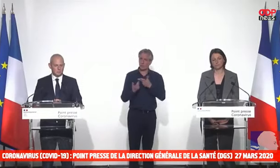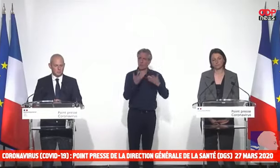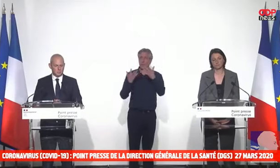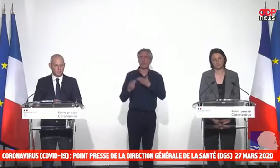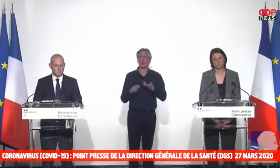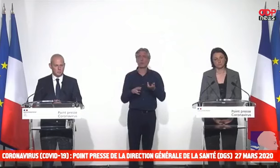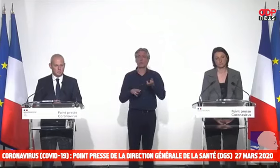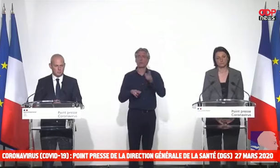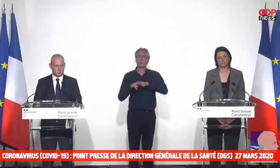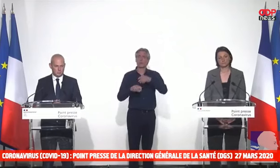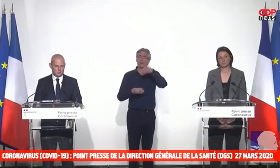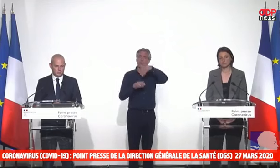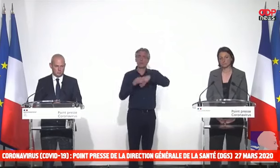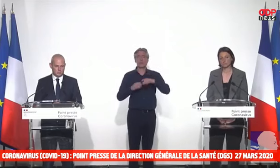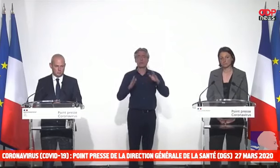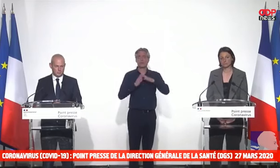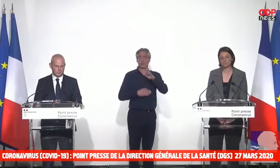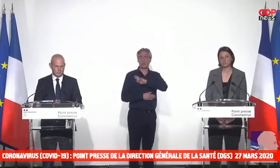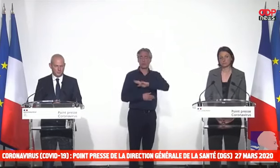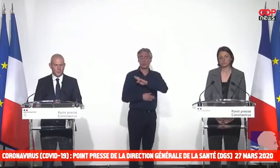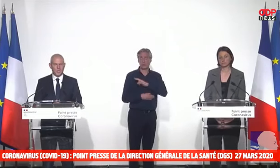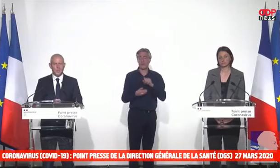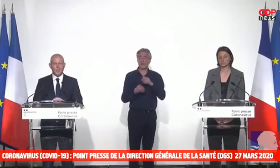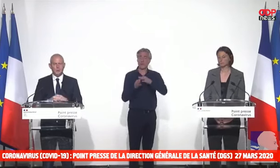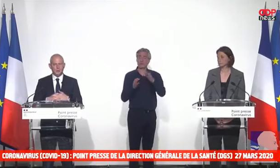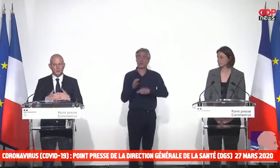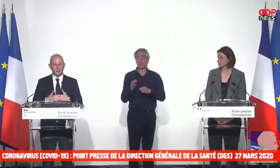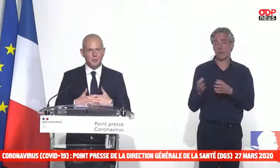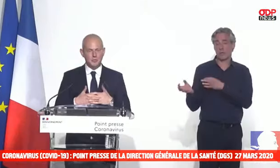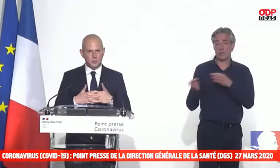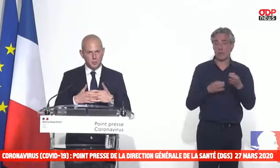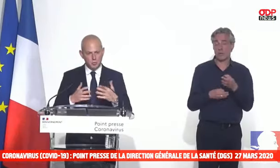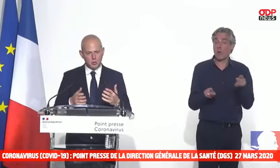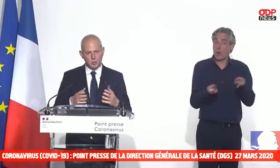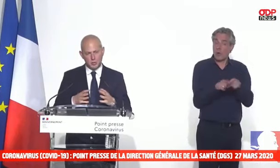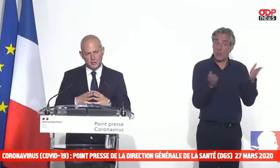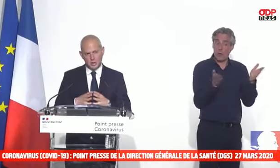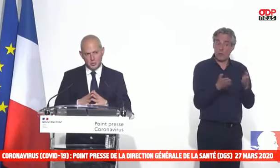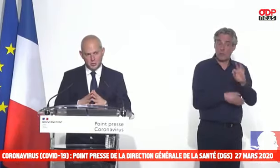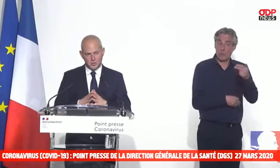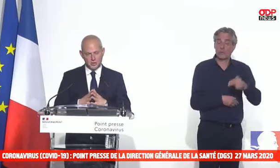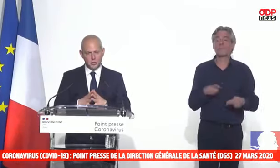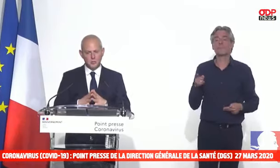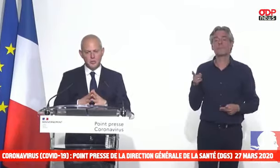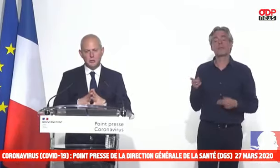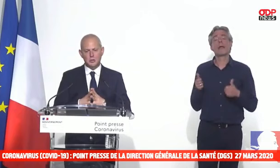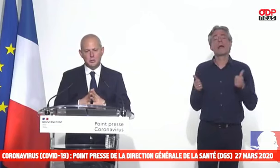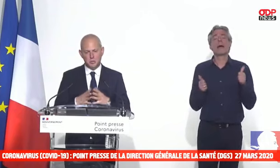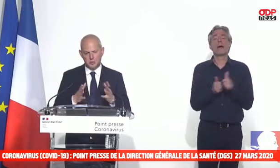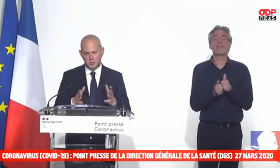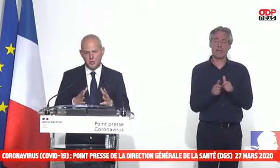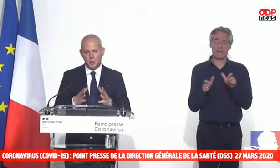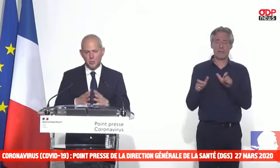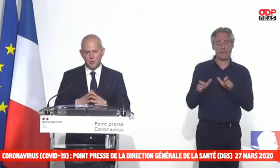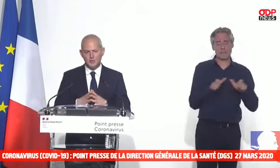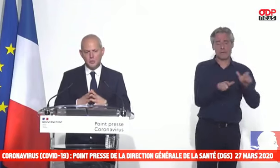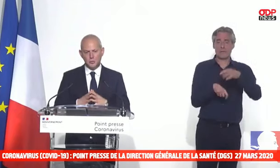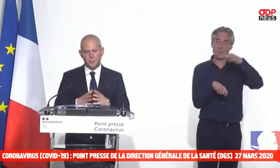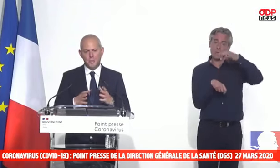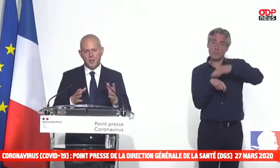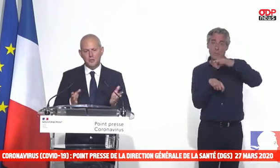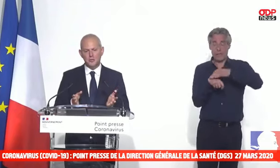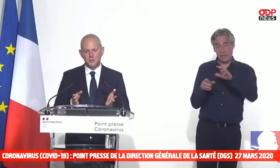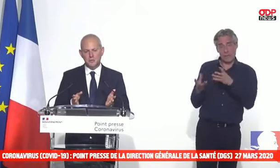et comptez-vous le faire quotidiennement comme pour les hôpitaux ? Alors c'est le dispositif que nous mettons en place avec la surveillance syndromique, donc la surveillance en